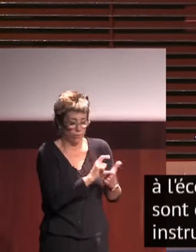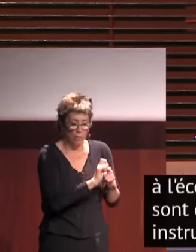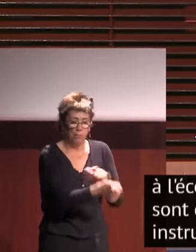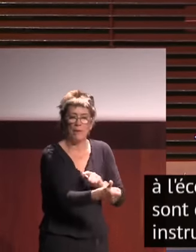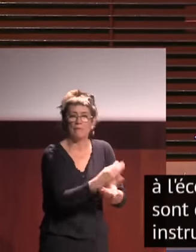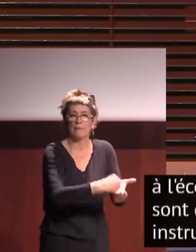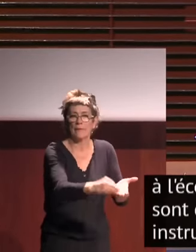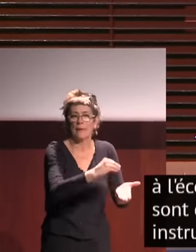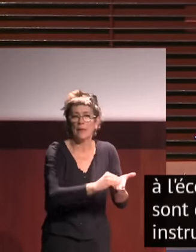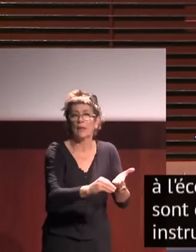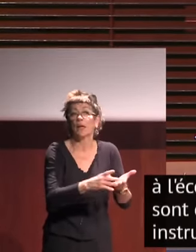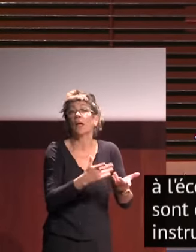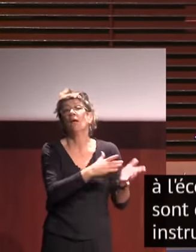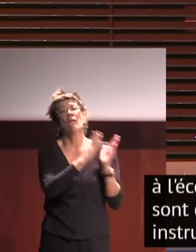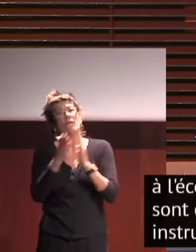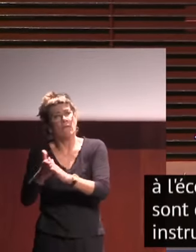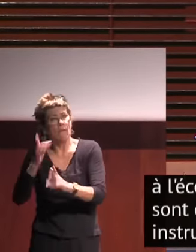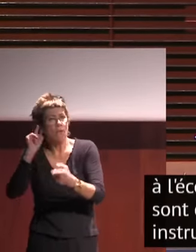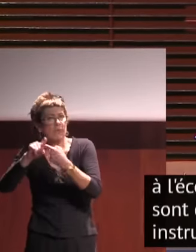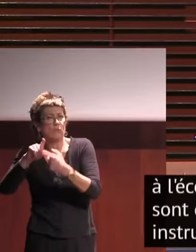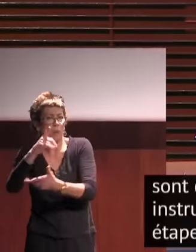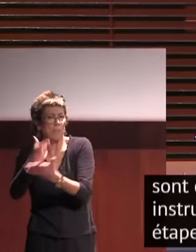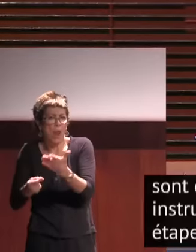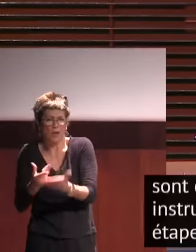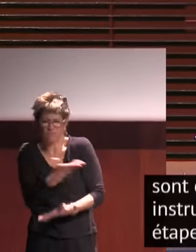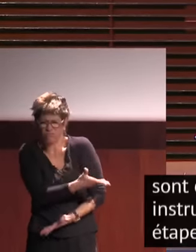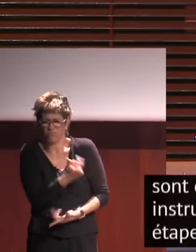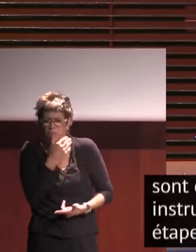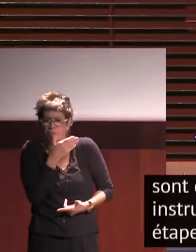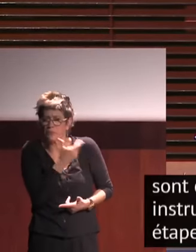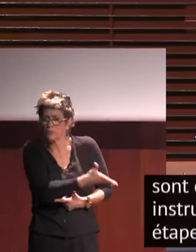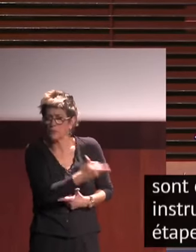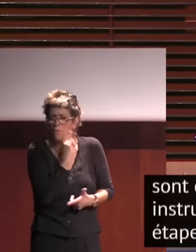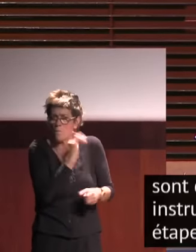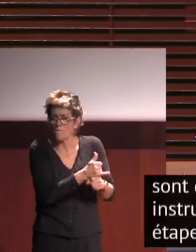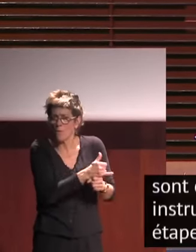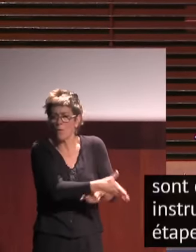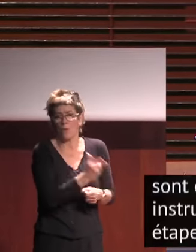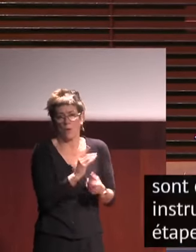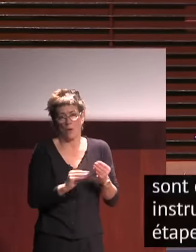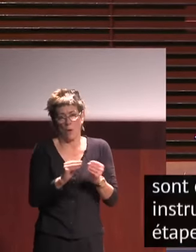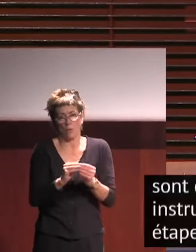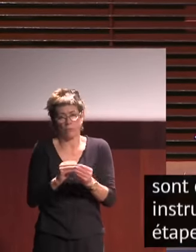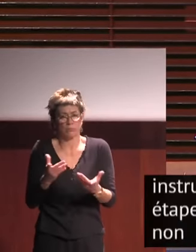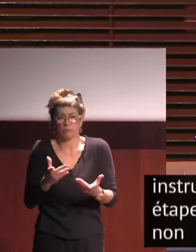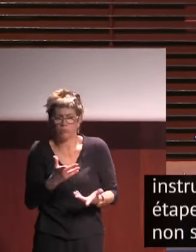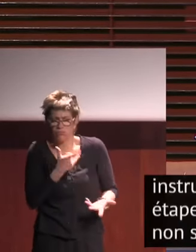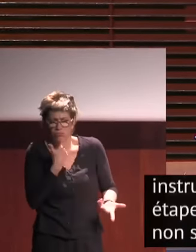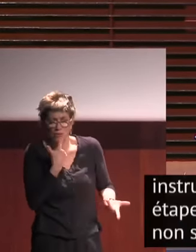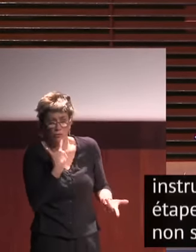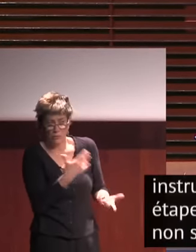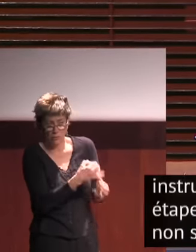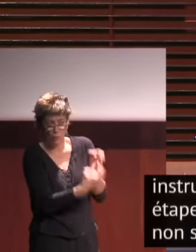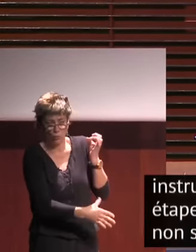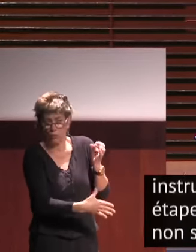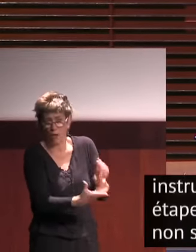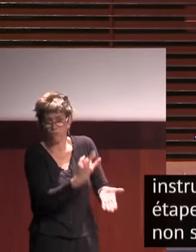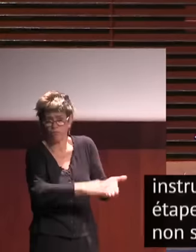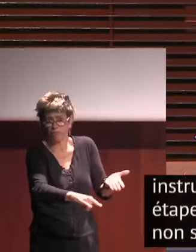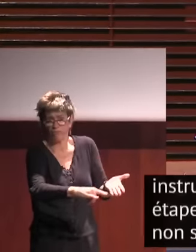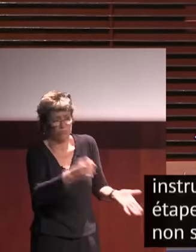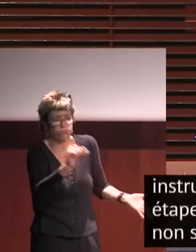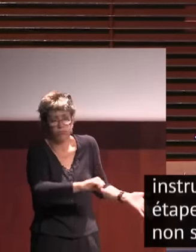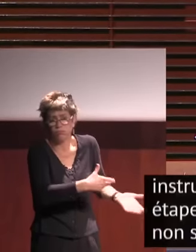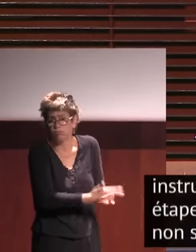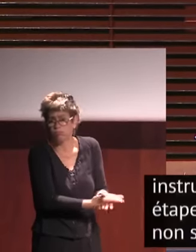dans la perspective bilingue, ont bien démontré que cette position non seulement était fausse, mais qu'elle condamnait les sourds à l'illettrisme. Et au